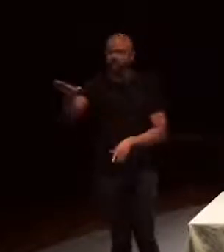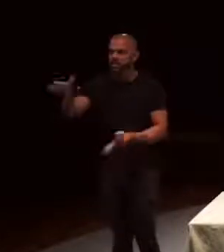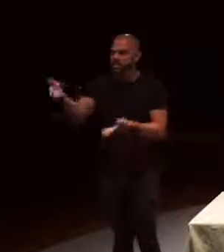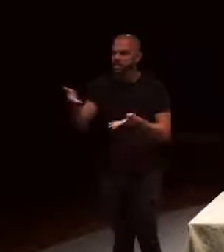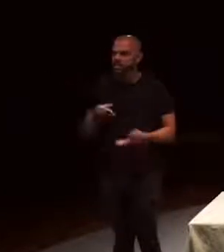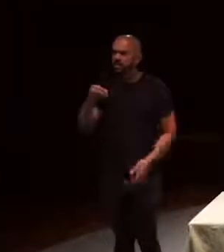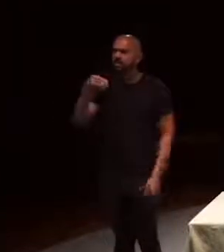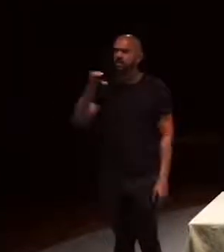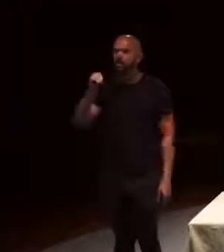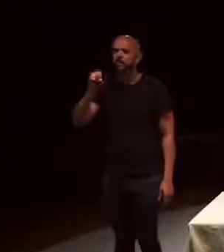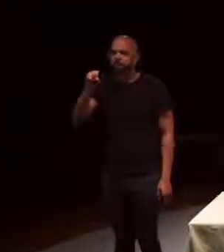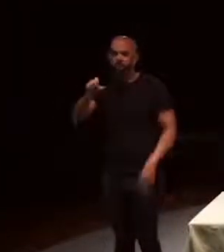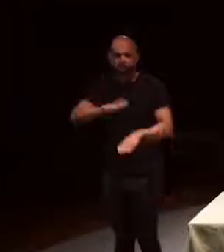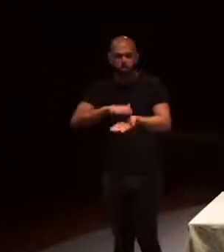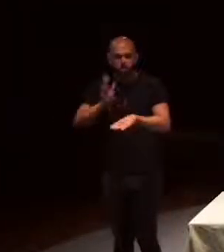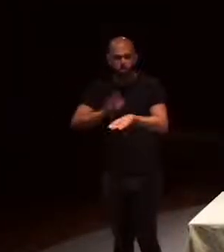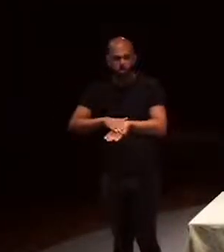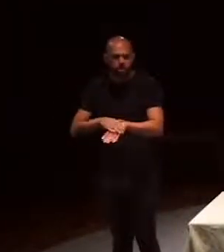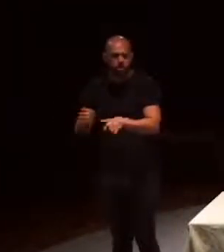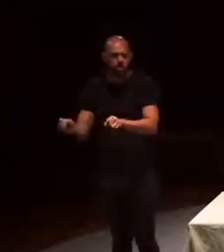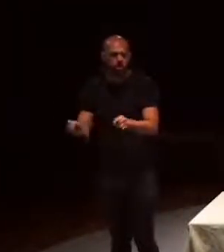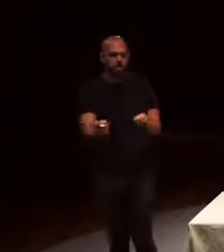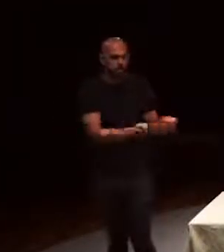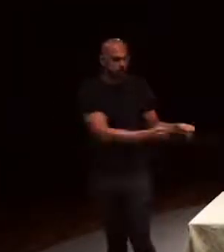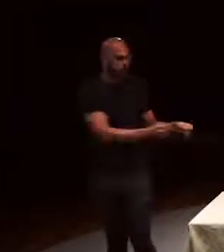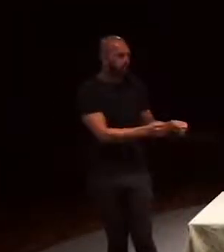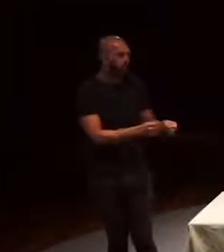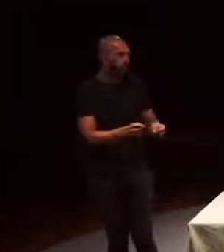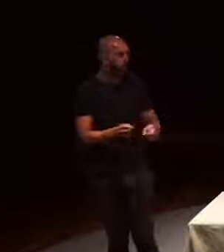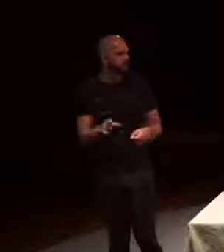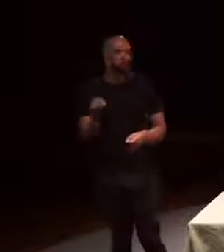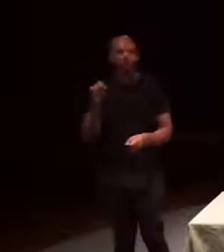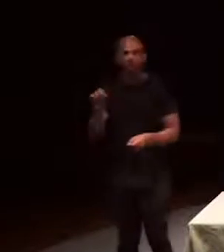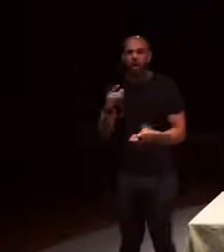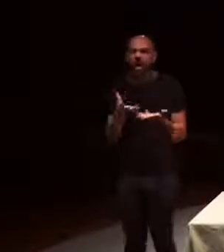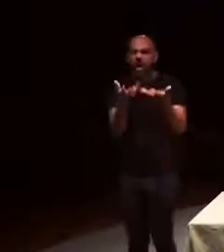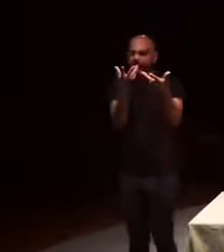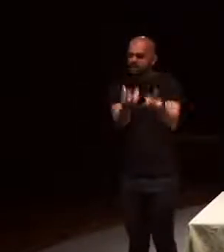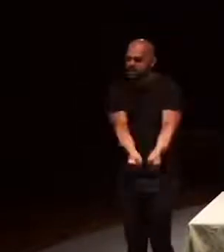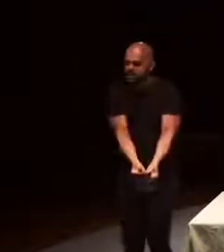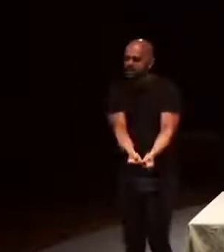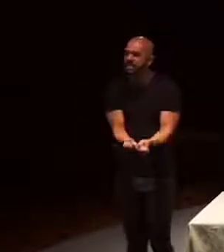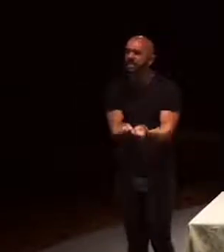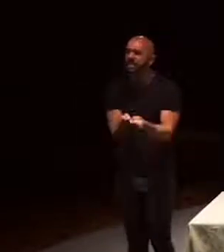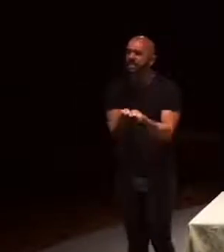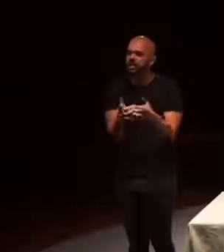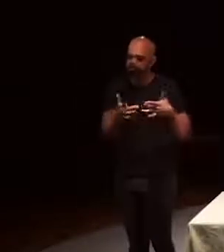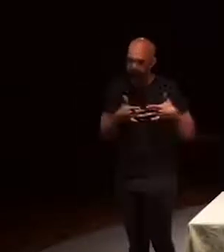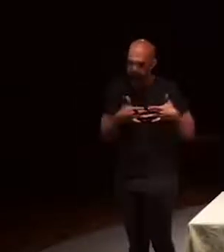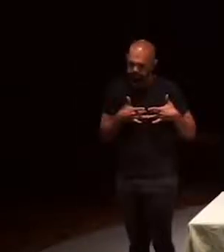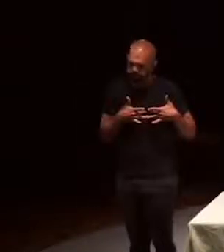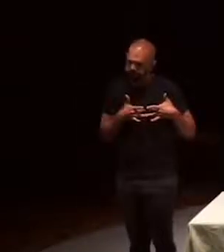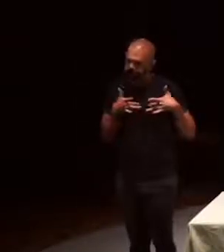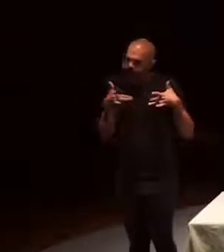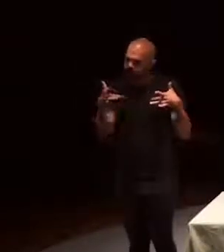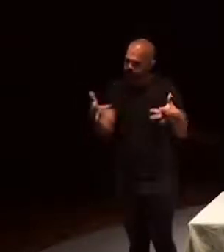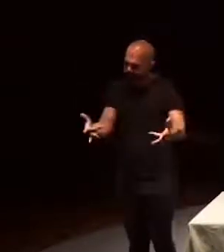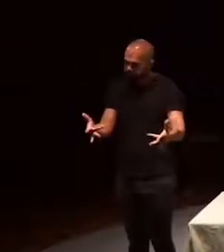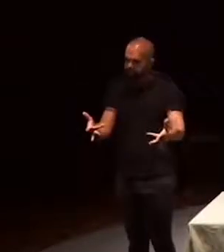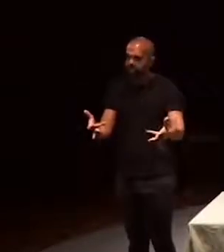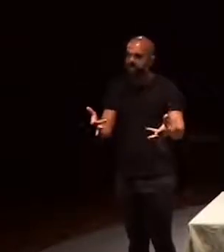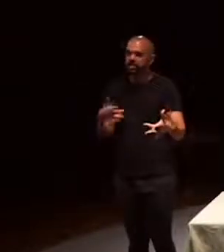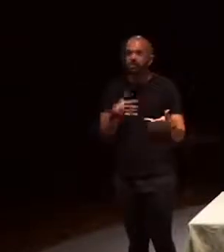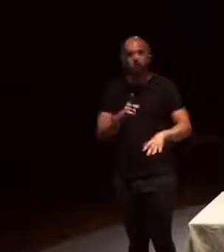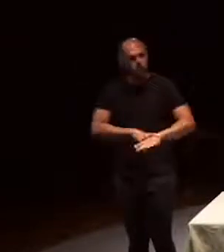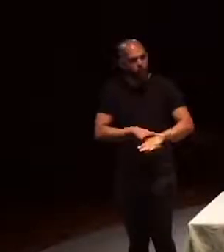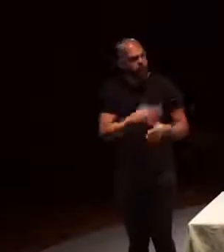foi a indicação do Marcos, muito bem indicada, e ela aceitou com maior disponibilidade esse